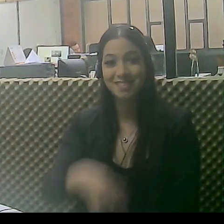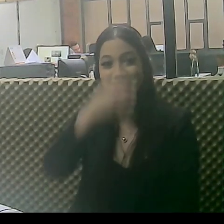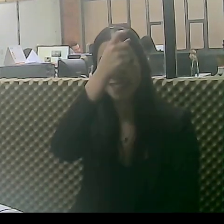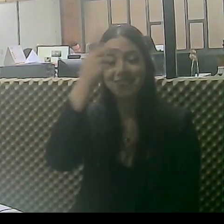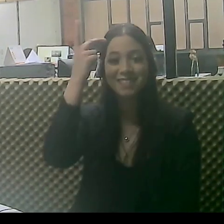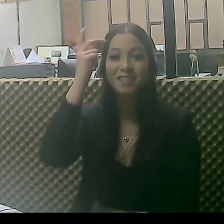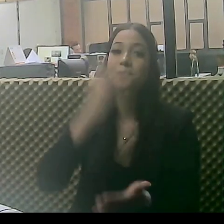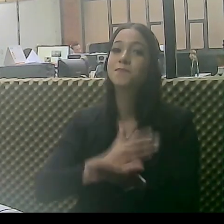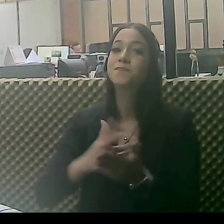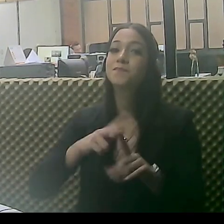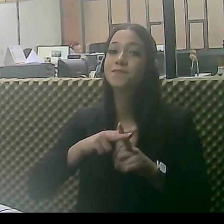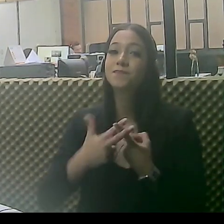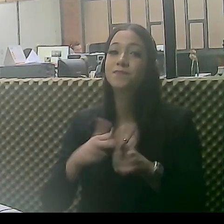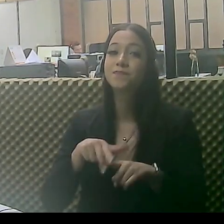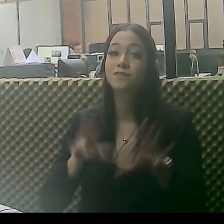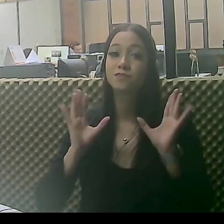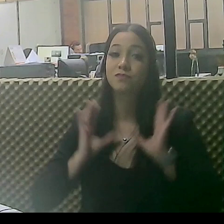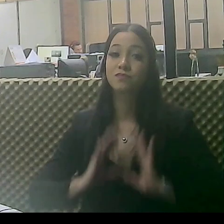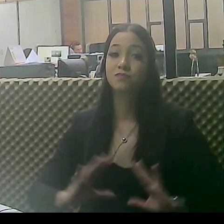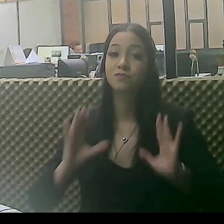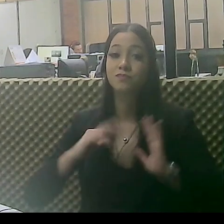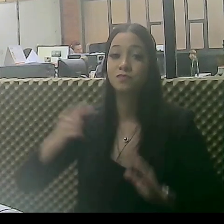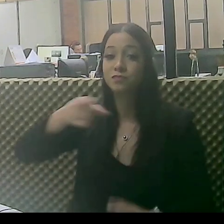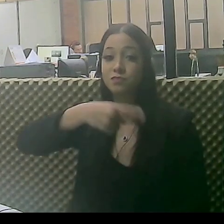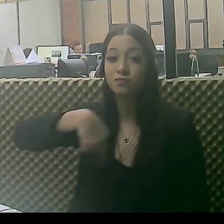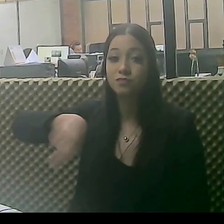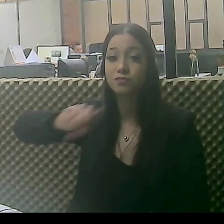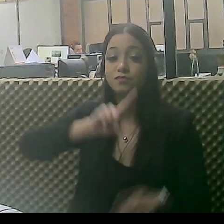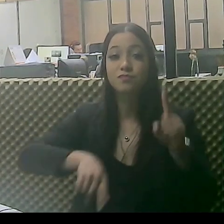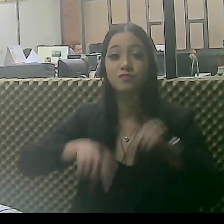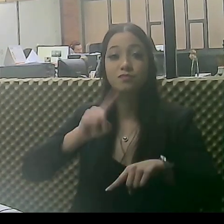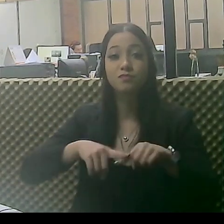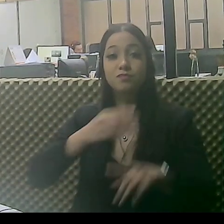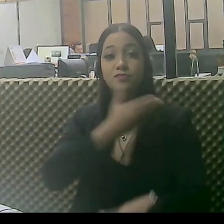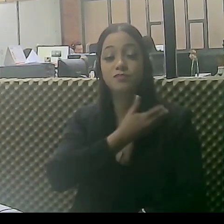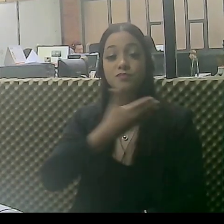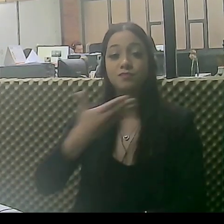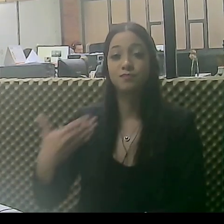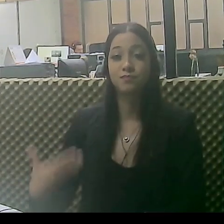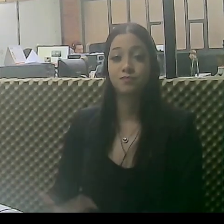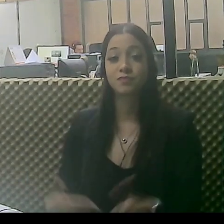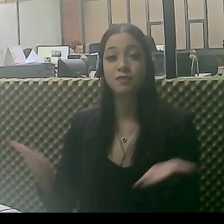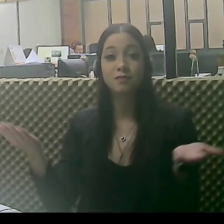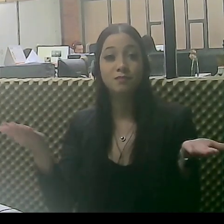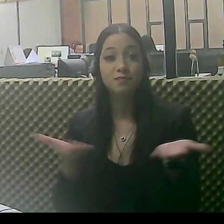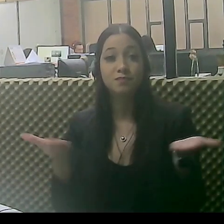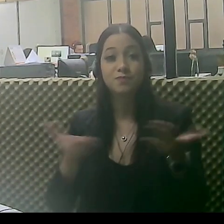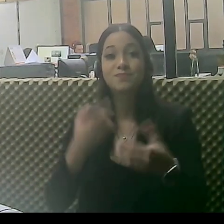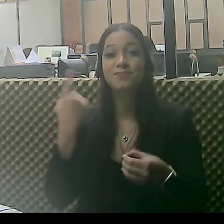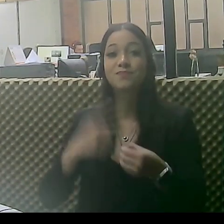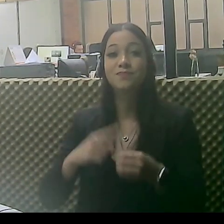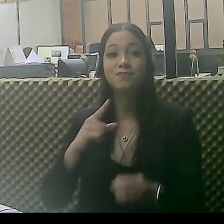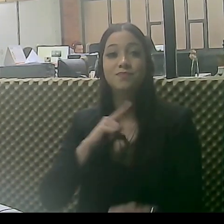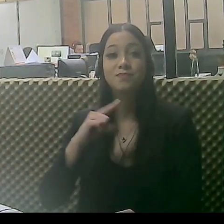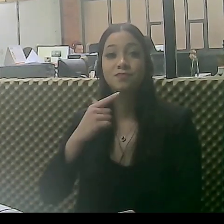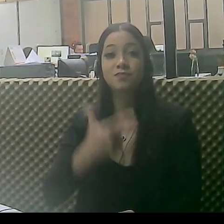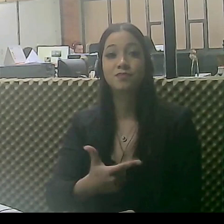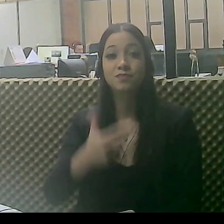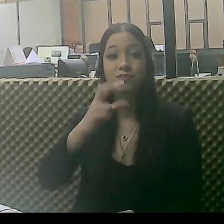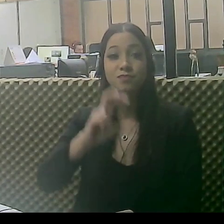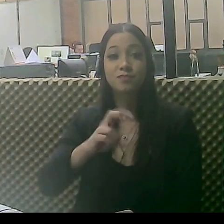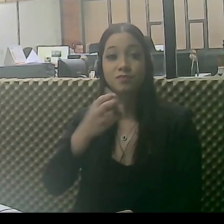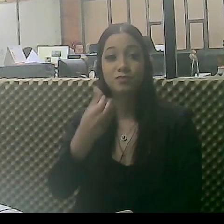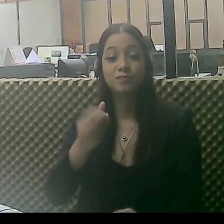Prefeitura inicia manutenções em praças, parques e demais equipamentos públicos. Atualmente, a cidade conta com